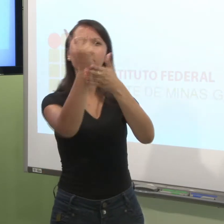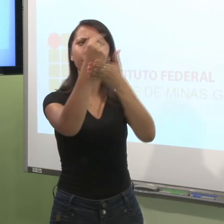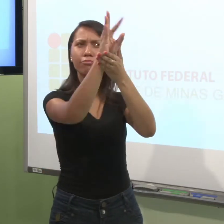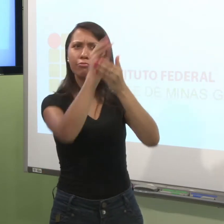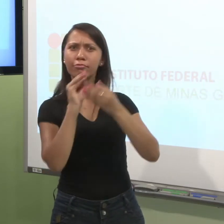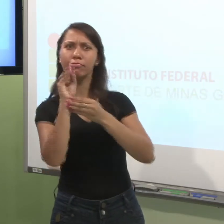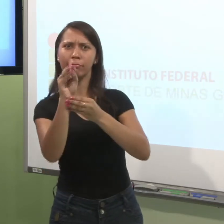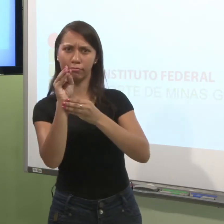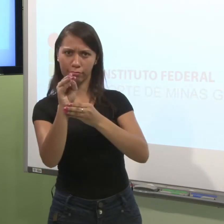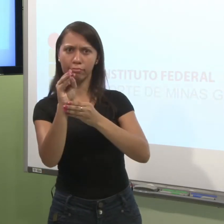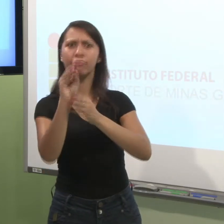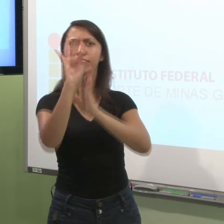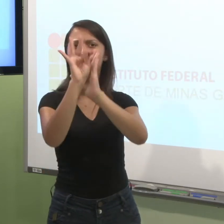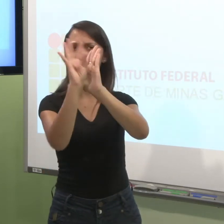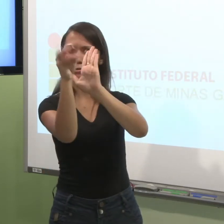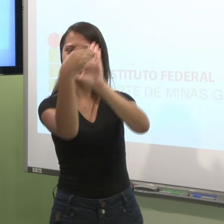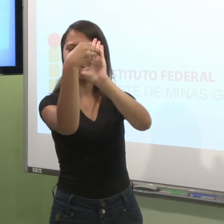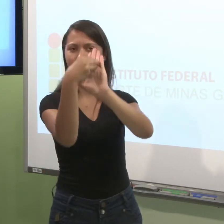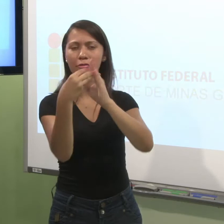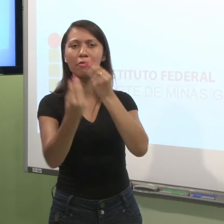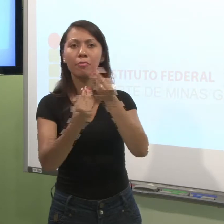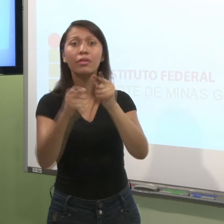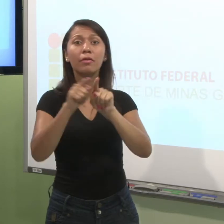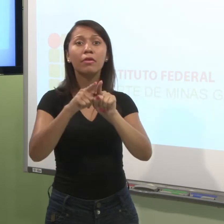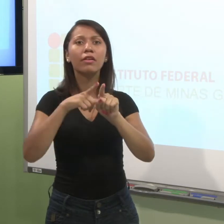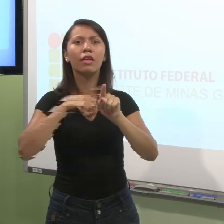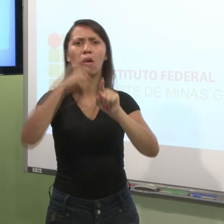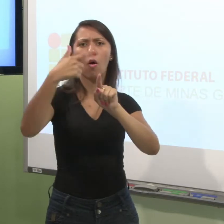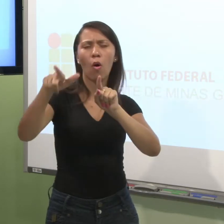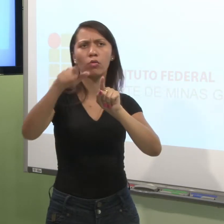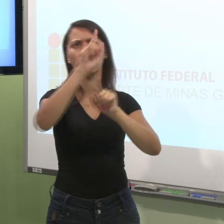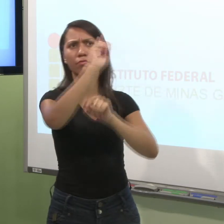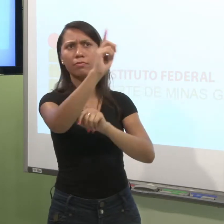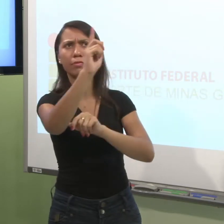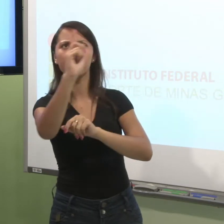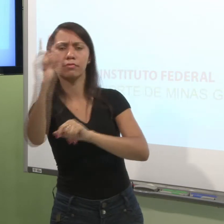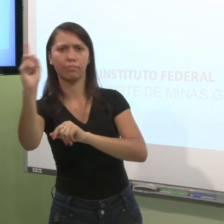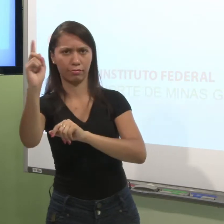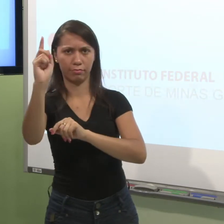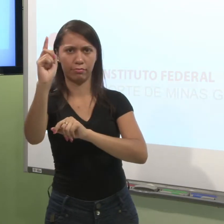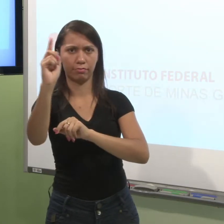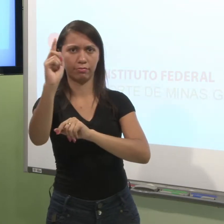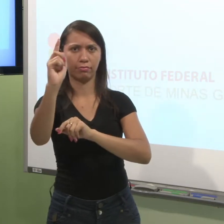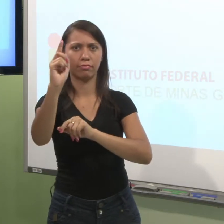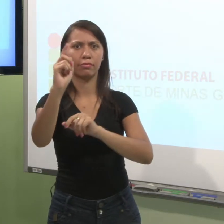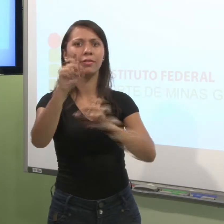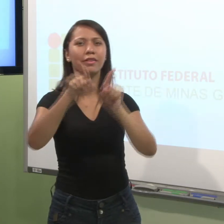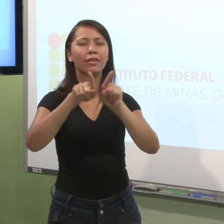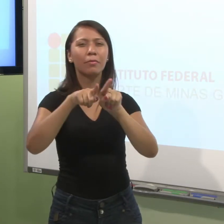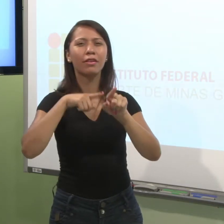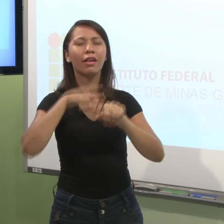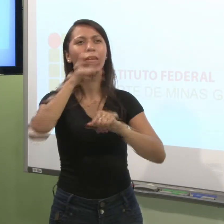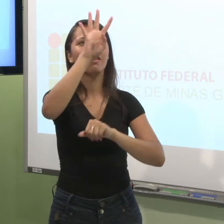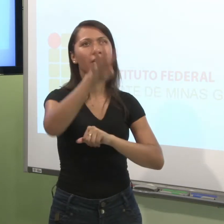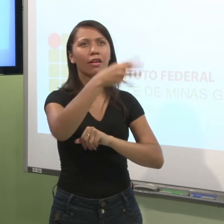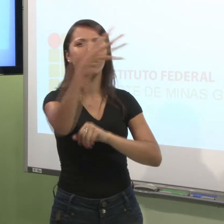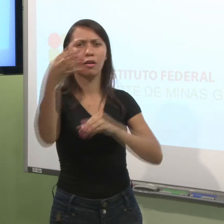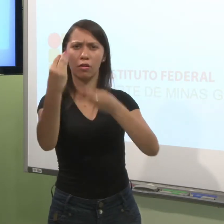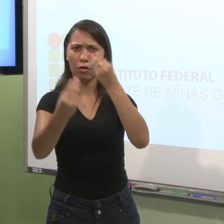Vamos agora ver como inserir outro tipo de objeto não textual, que é a tabela. Para inserir uma tabela